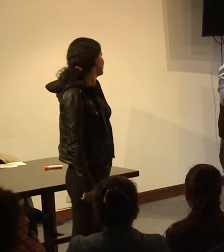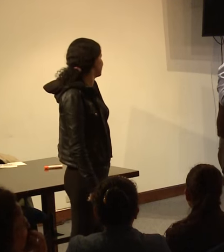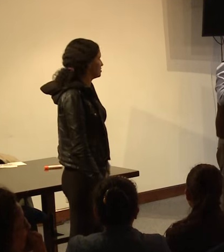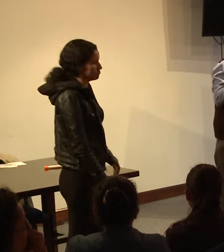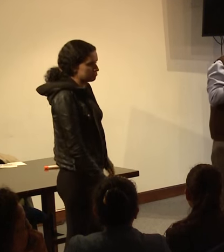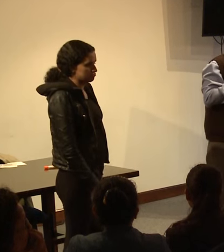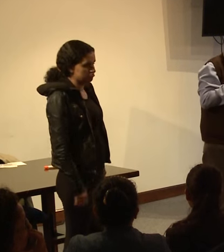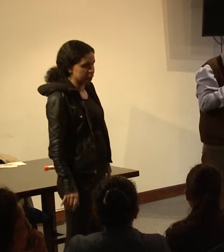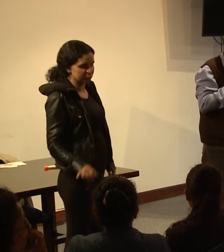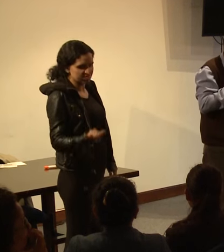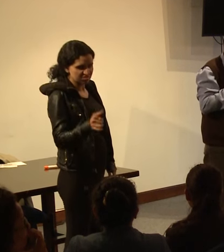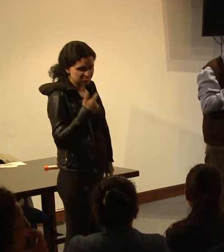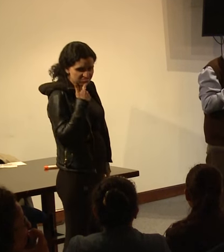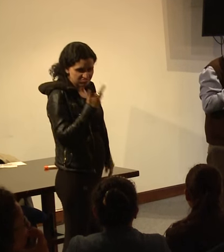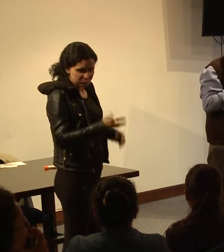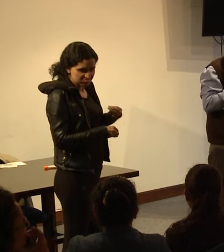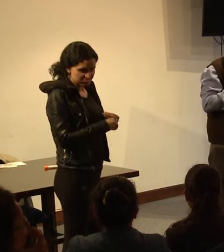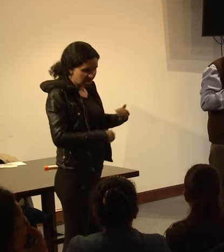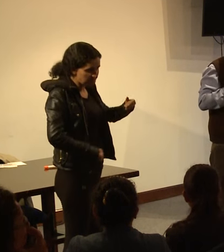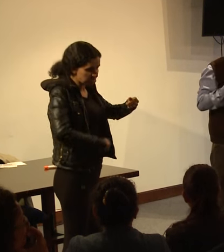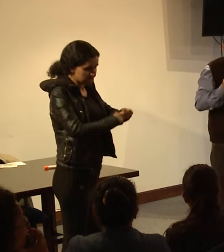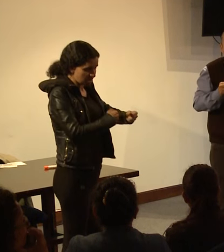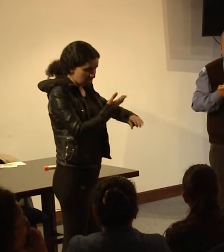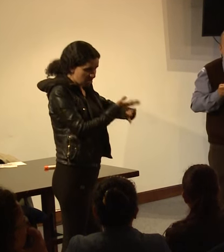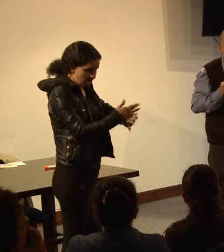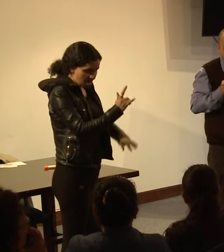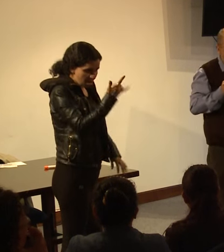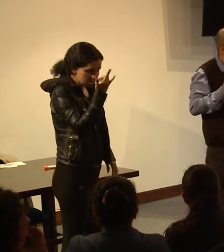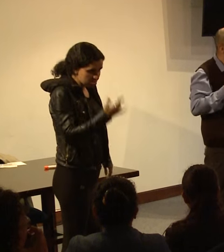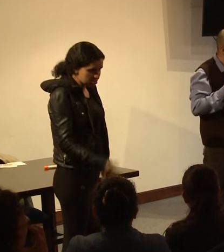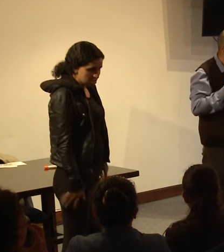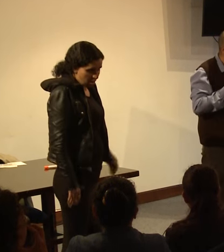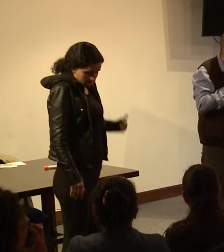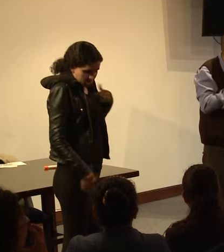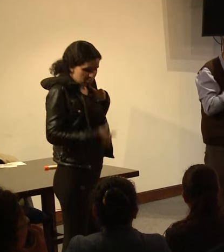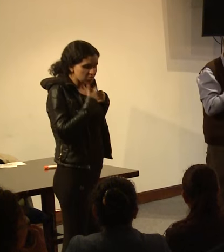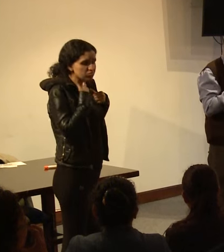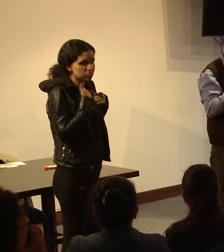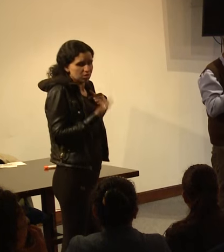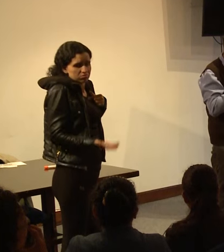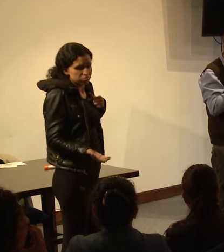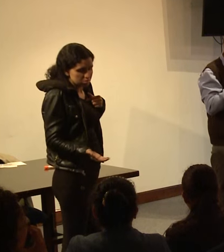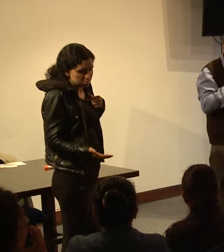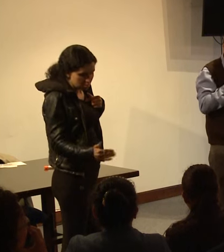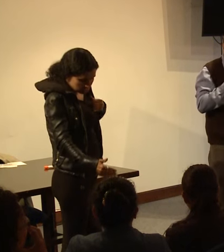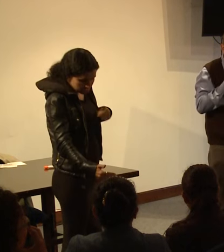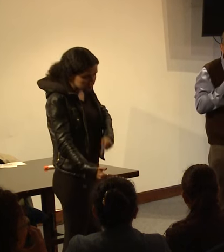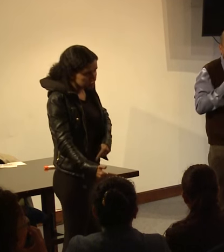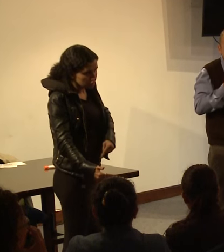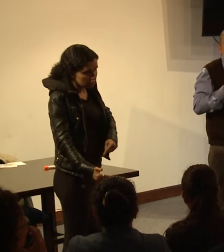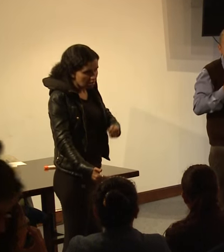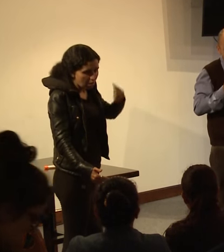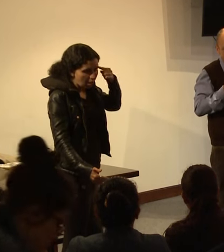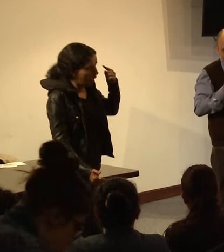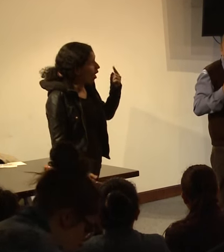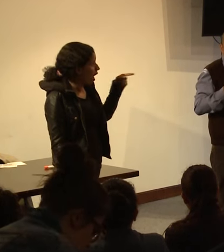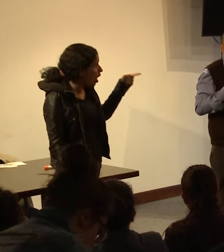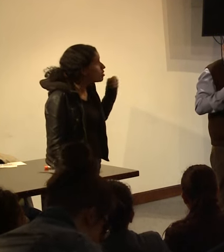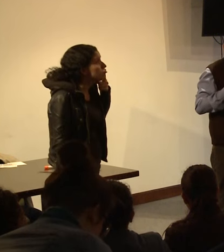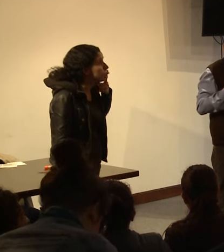chévere, muy bacana, pero no le diga nada. ¿Sí? Nada más que me gusta a mí. Entonces, lo que le digo, si es un niño que va a entender ese juego, pues